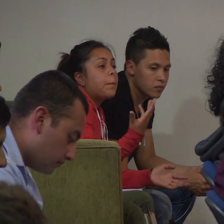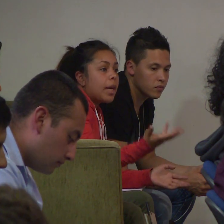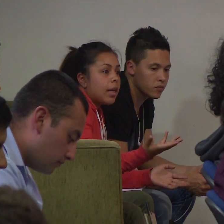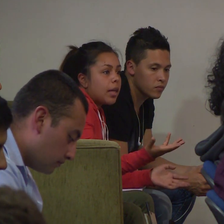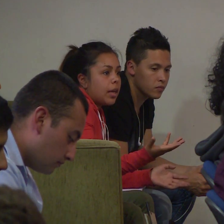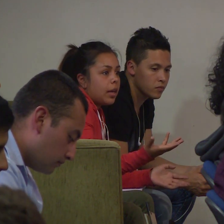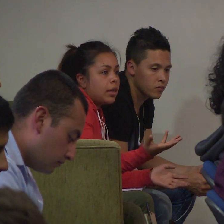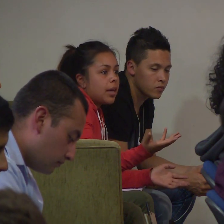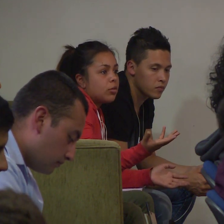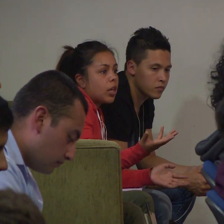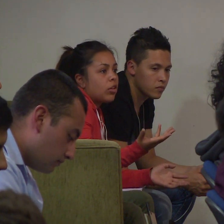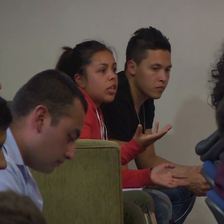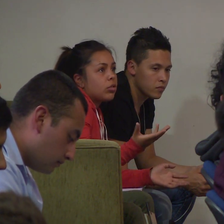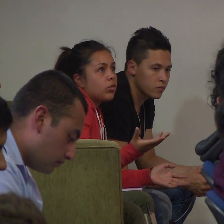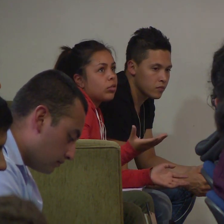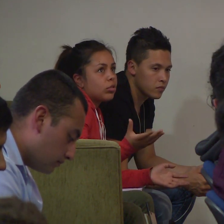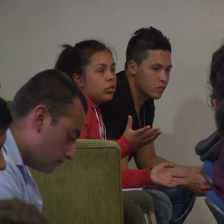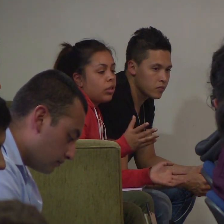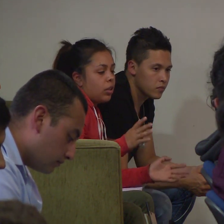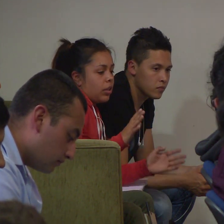poder romper, digamos que